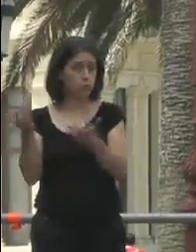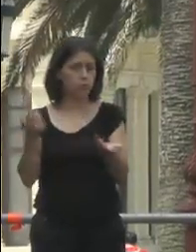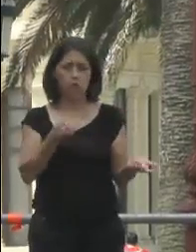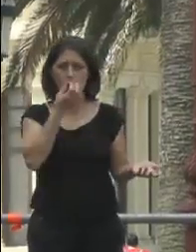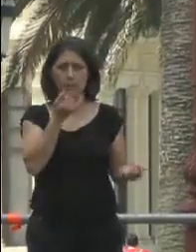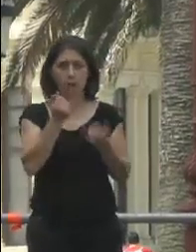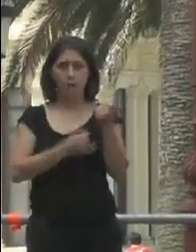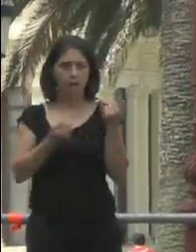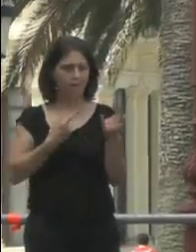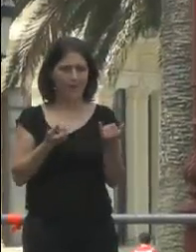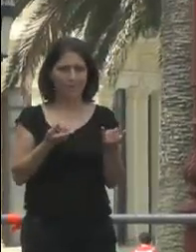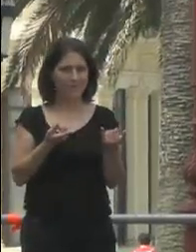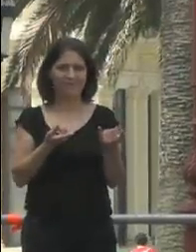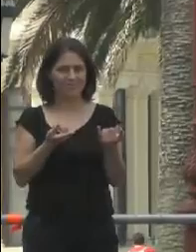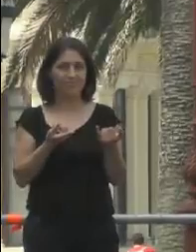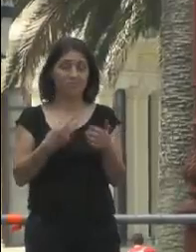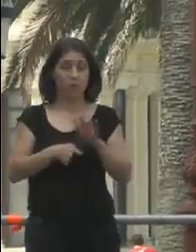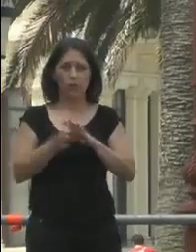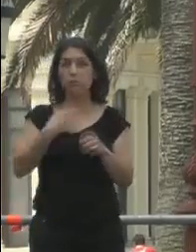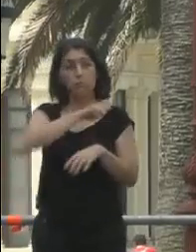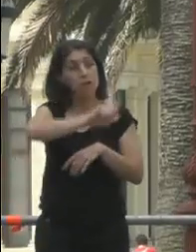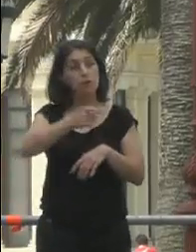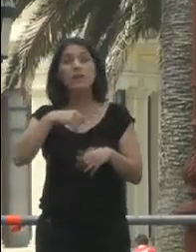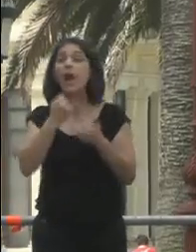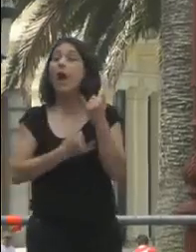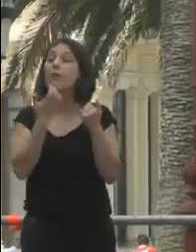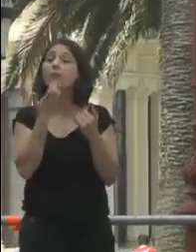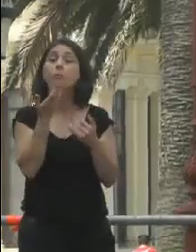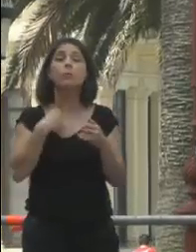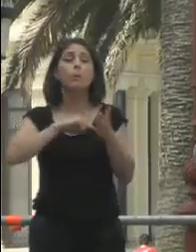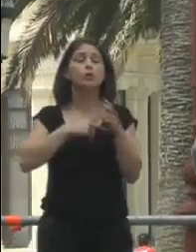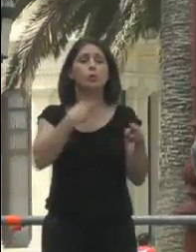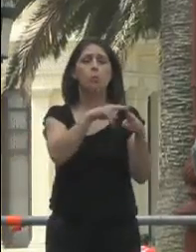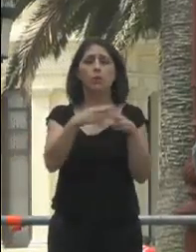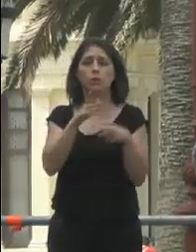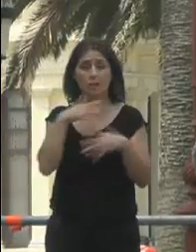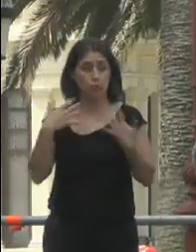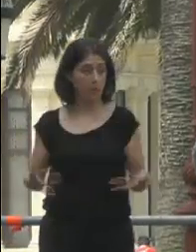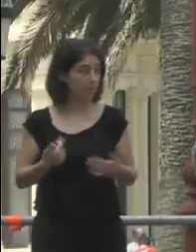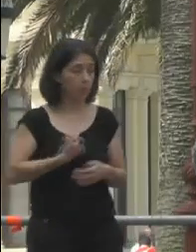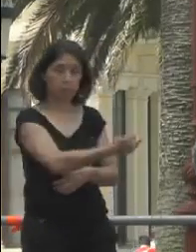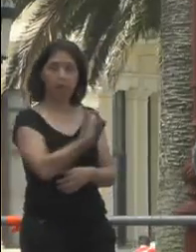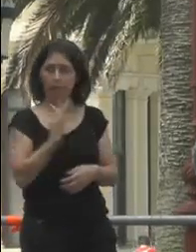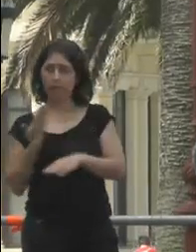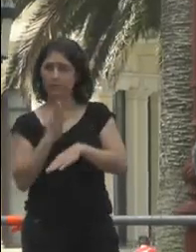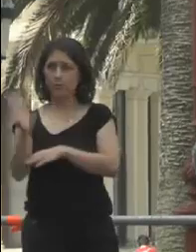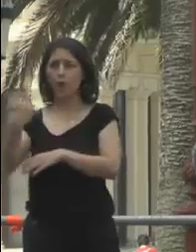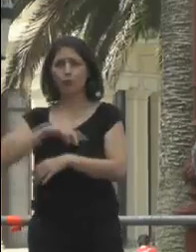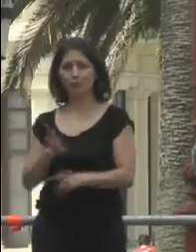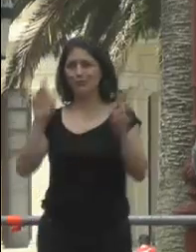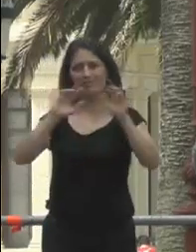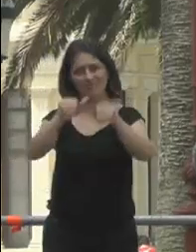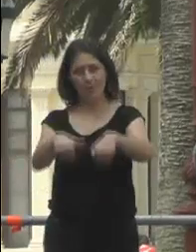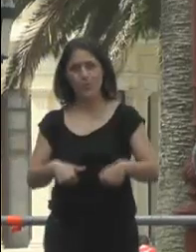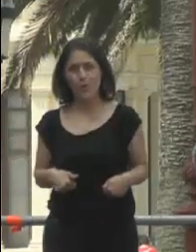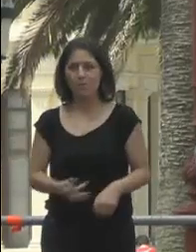socialista sigue intacto, gracias a persoas como as que representan os distintos proxectos políticos que están neste escenario, recuperamos a esperanza